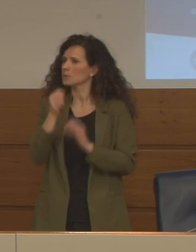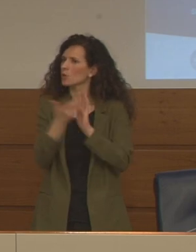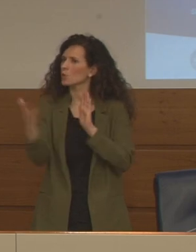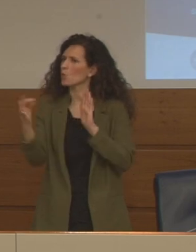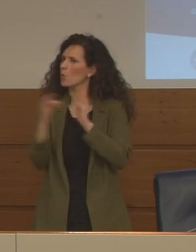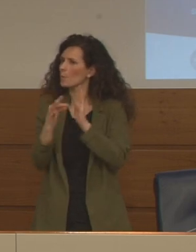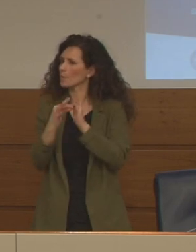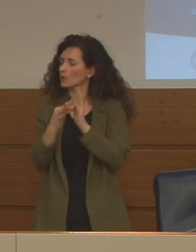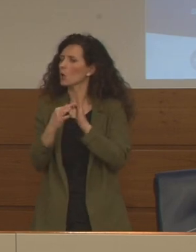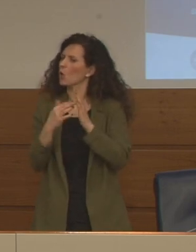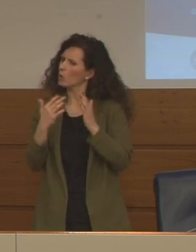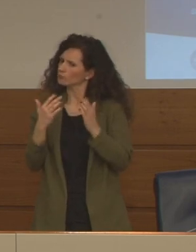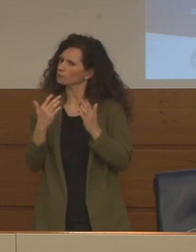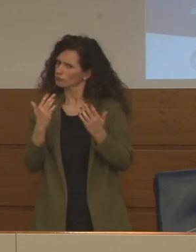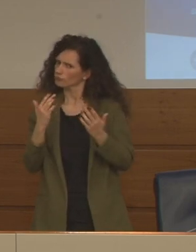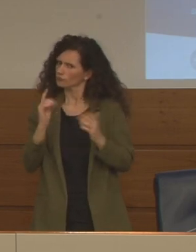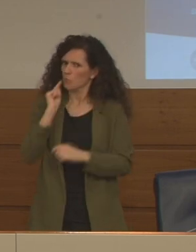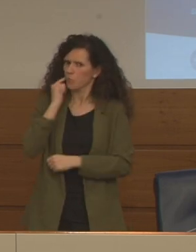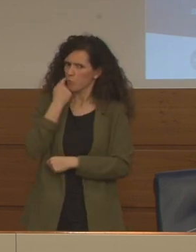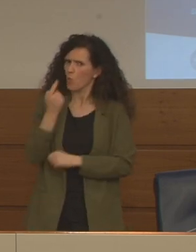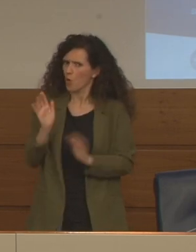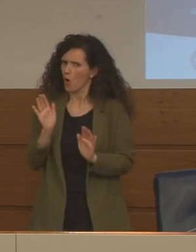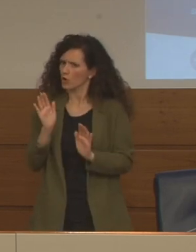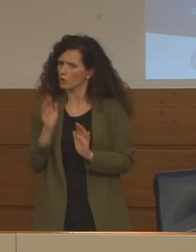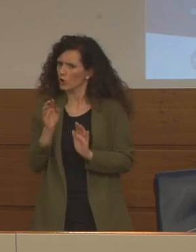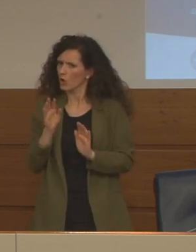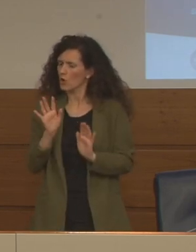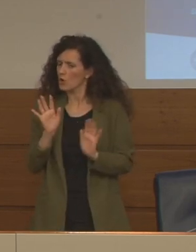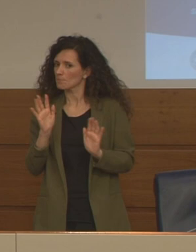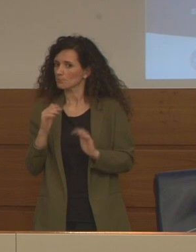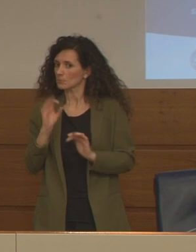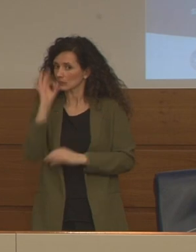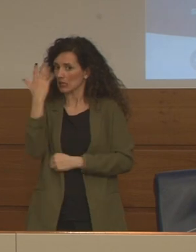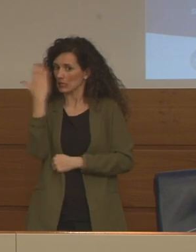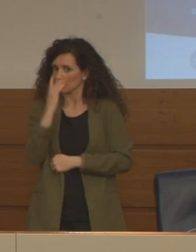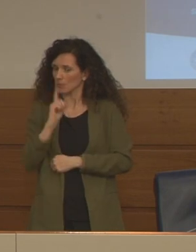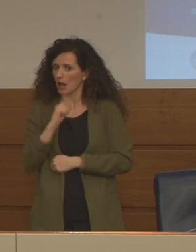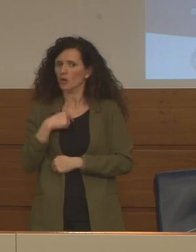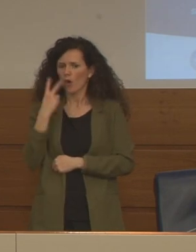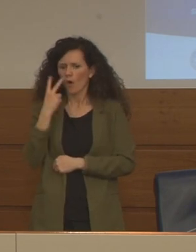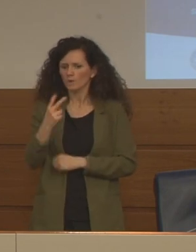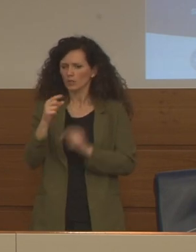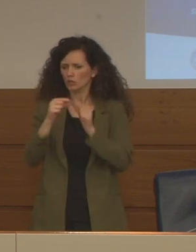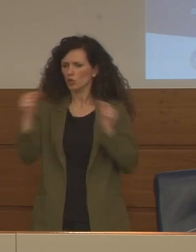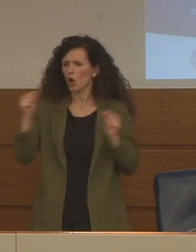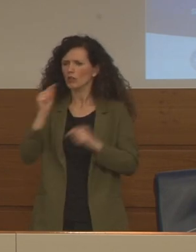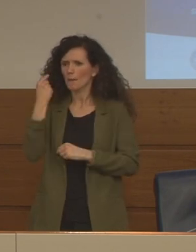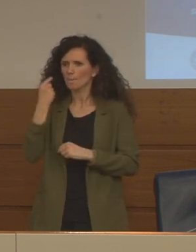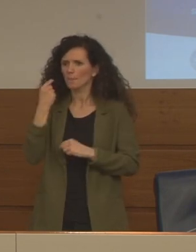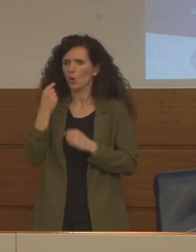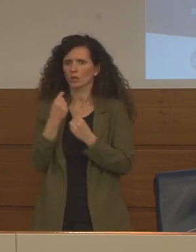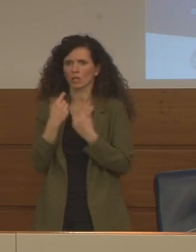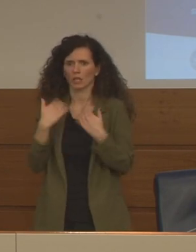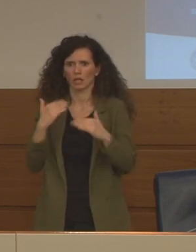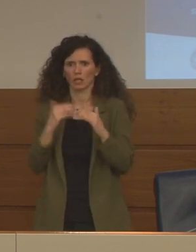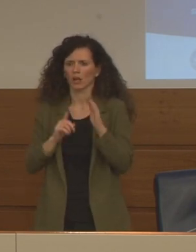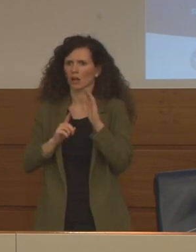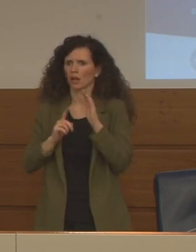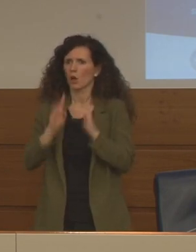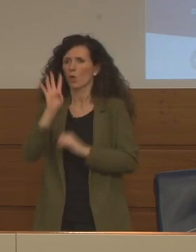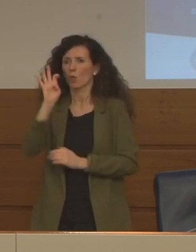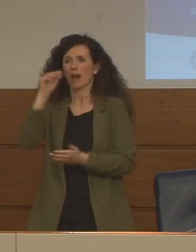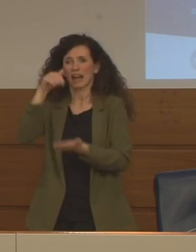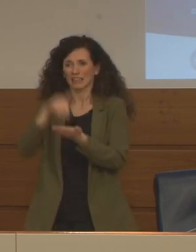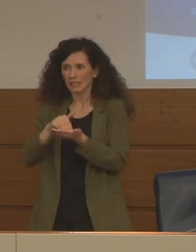così il posto buona vedo che il numero dei tamponi elevatissimo ne hanno fatto i 40 mila a fronte dei 48